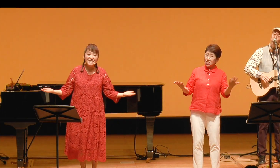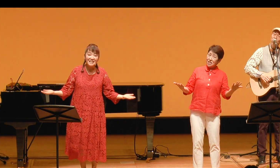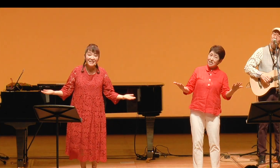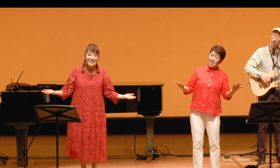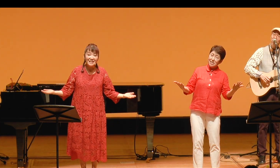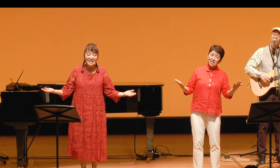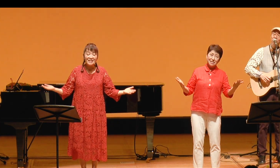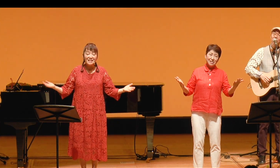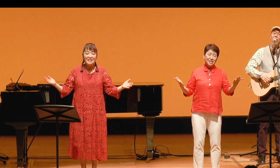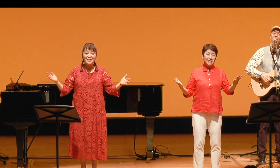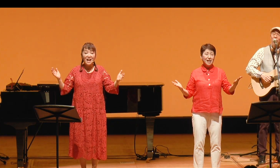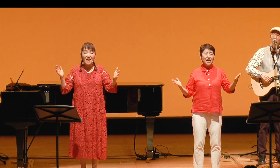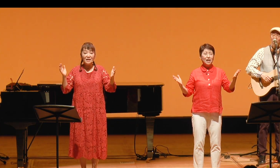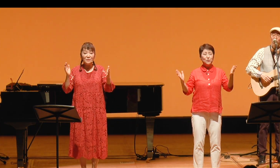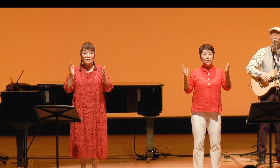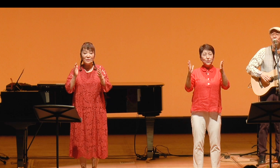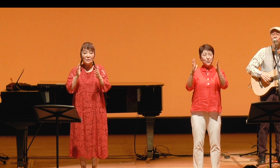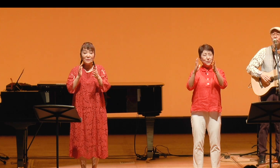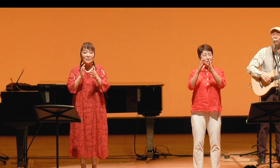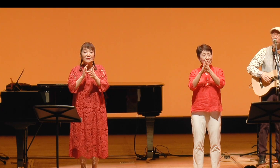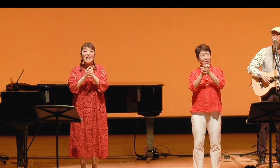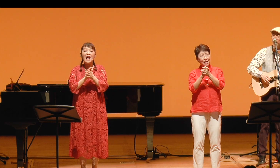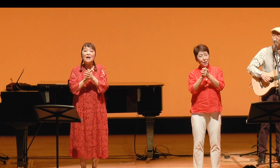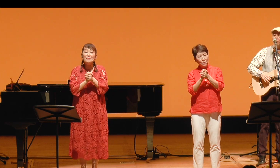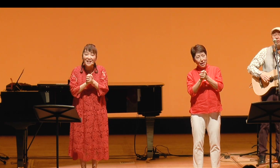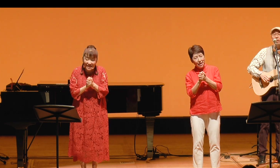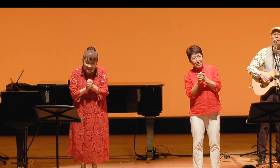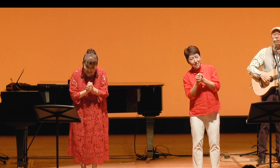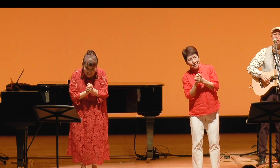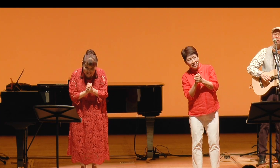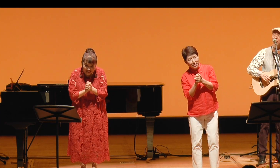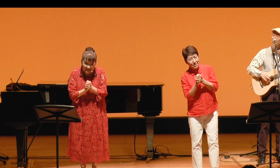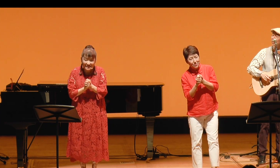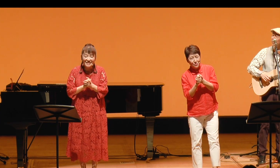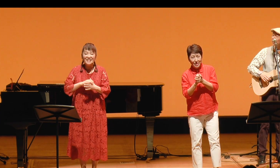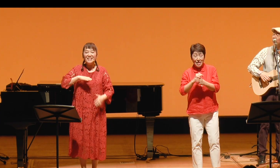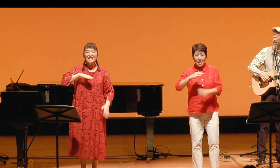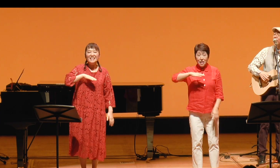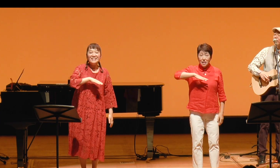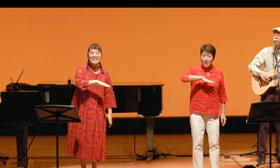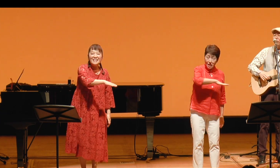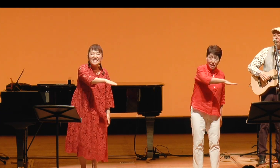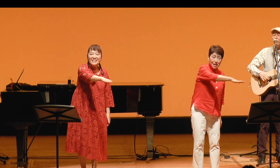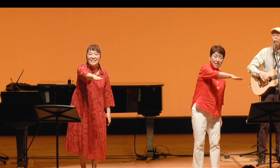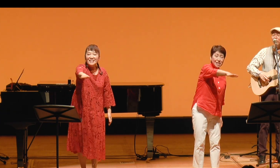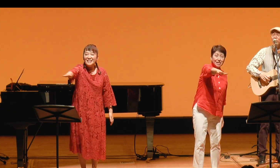友達になるために